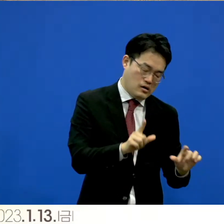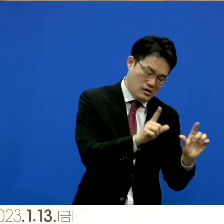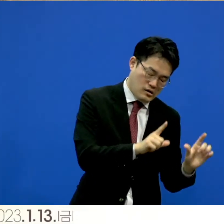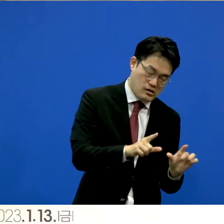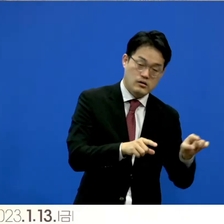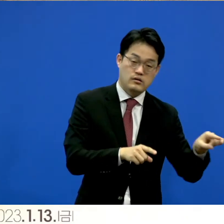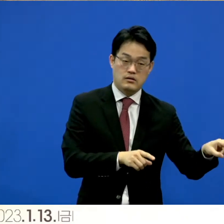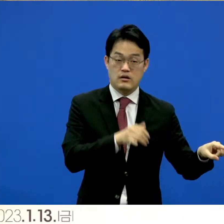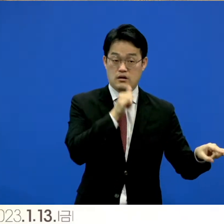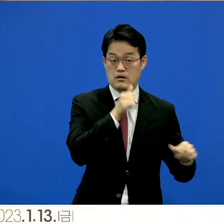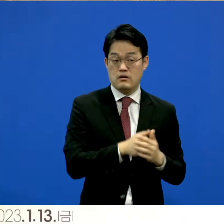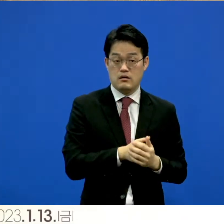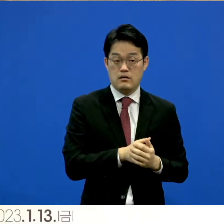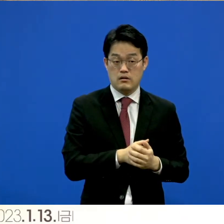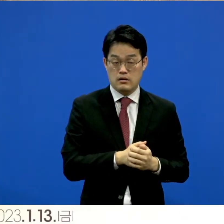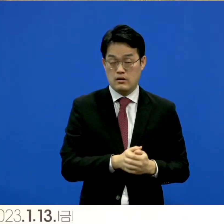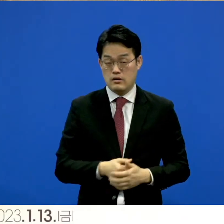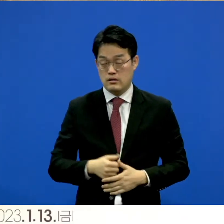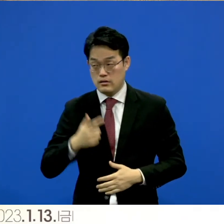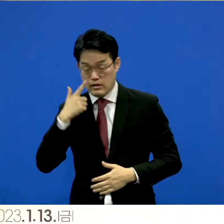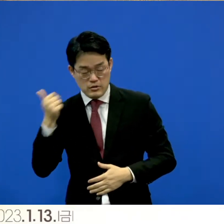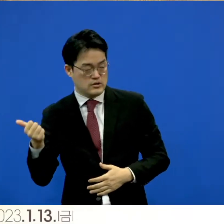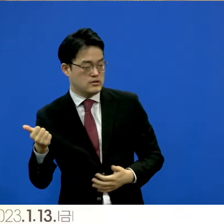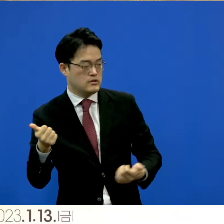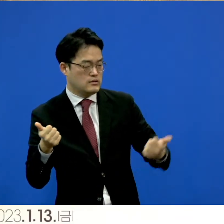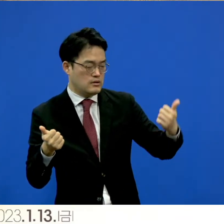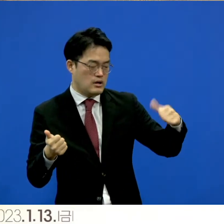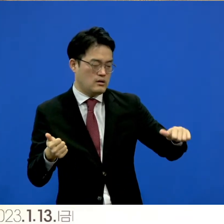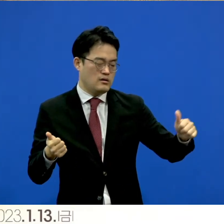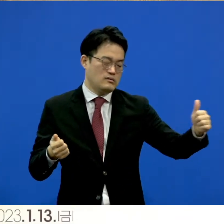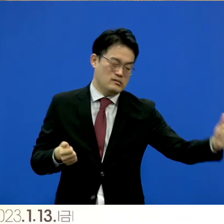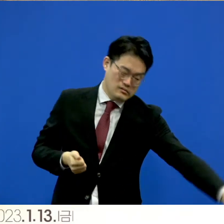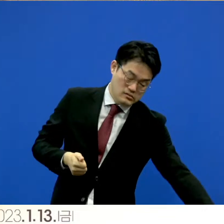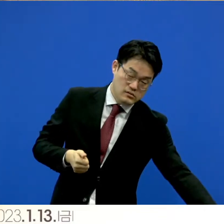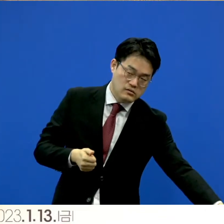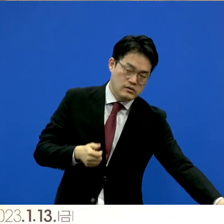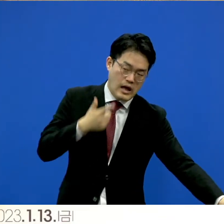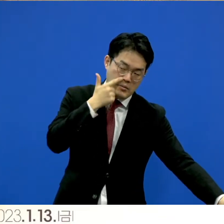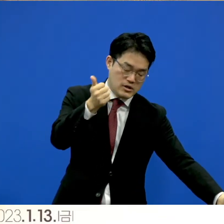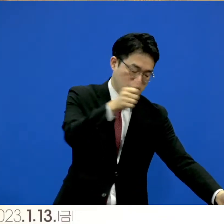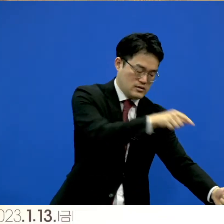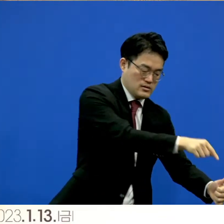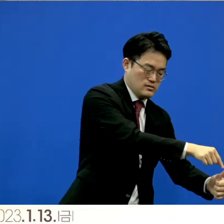자, 아버지의 환대는 아들의 위치로 회복시키고 있습니다. 그리고